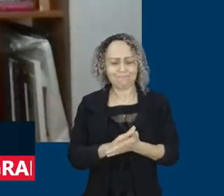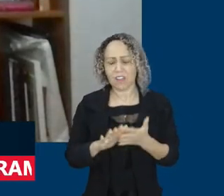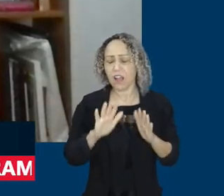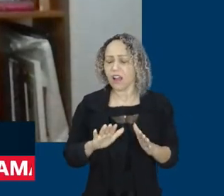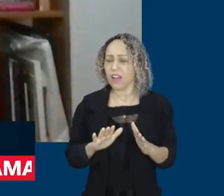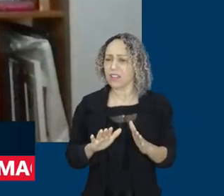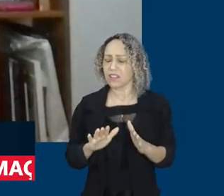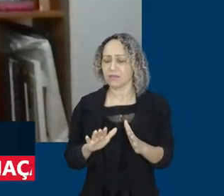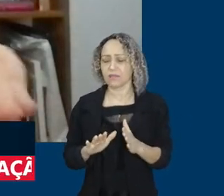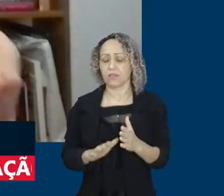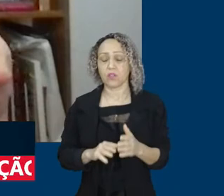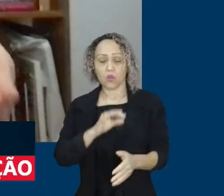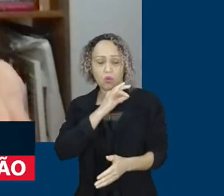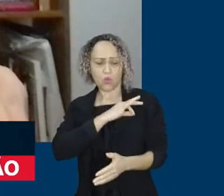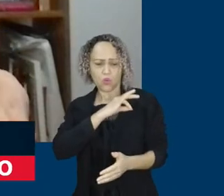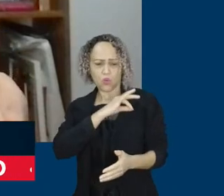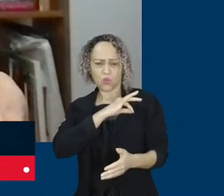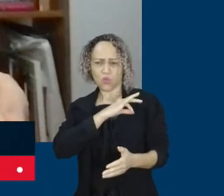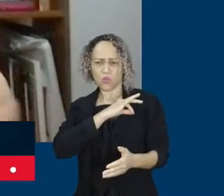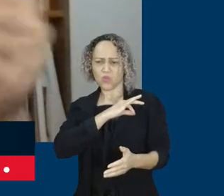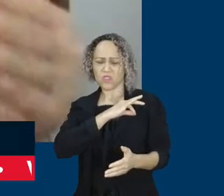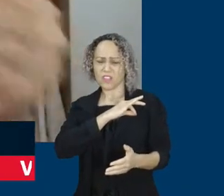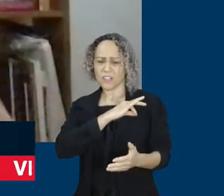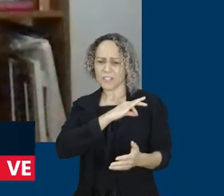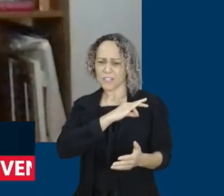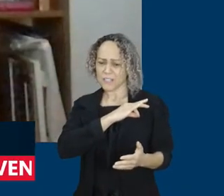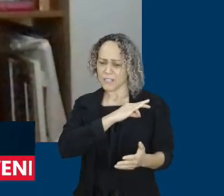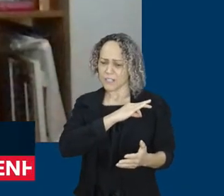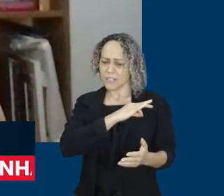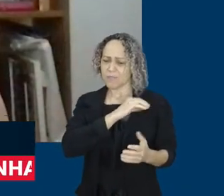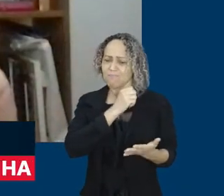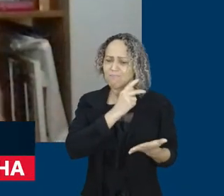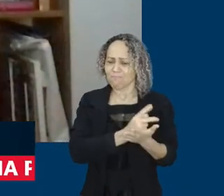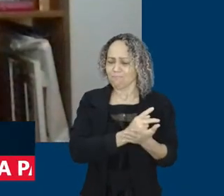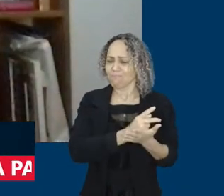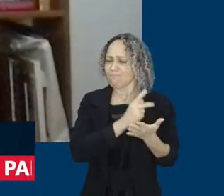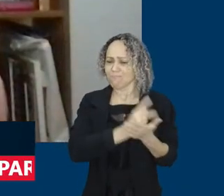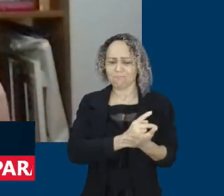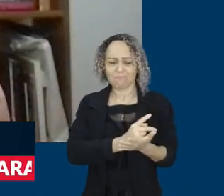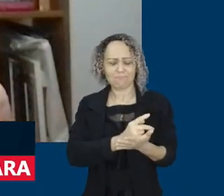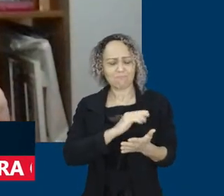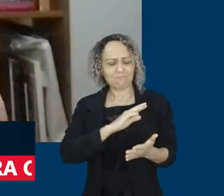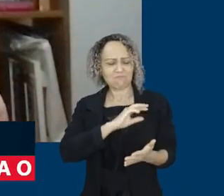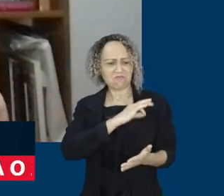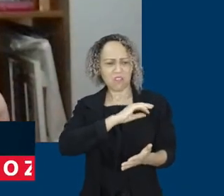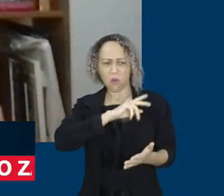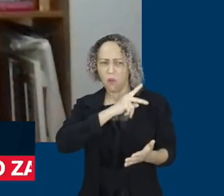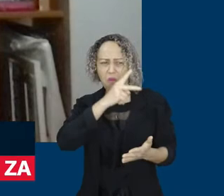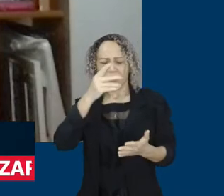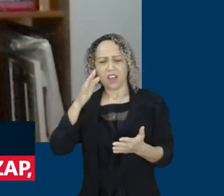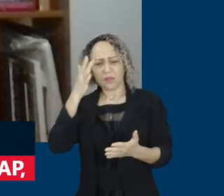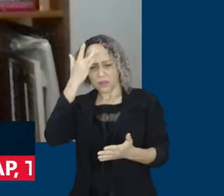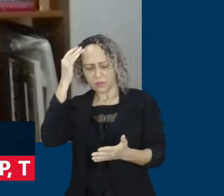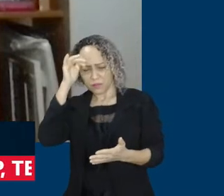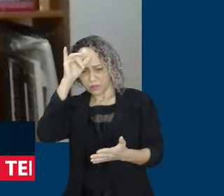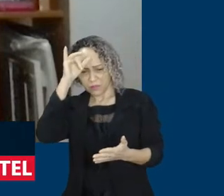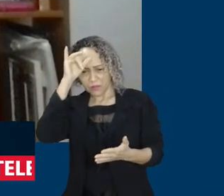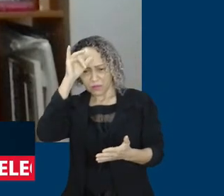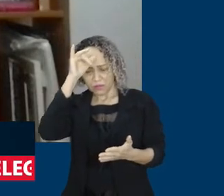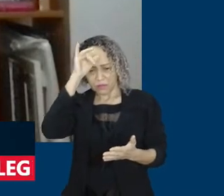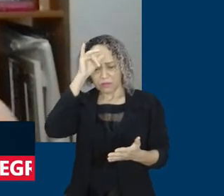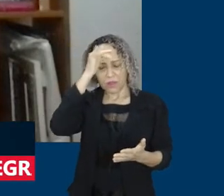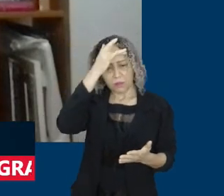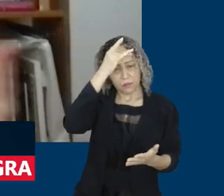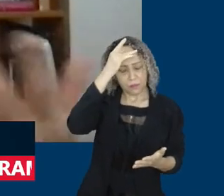salário congelado, para quem ganha salário mínimo, para quem tem carteira assinada, para quem não tem é pior ainda, porque não sabe nem o que vai